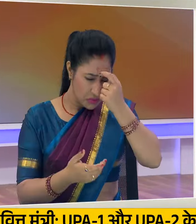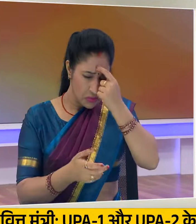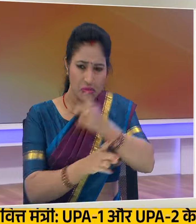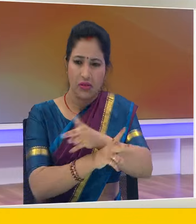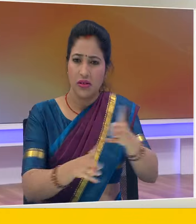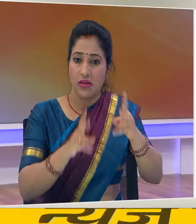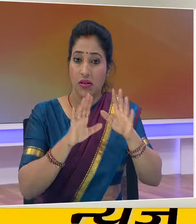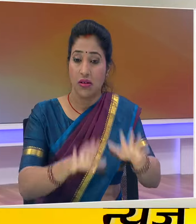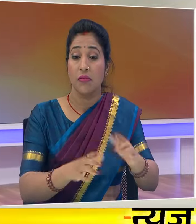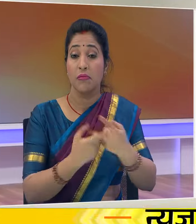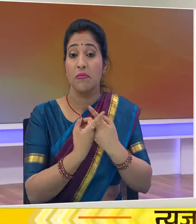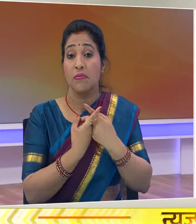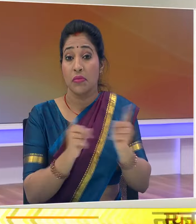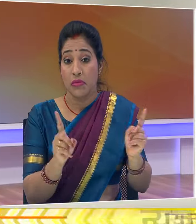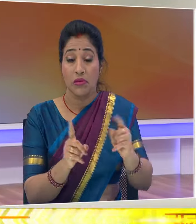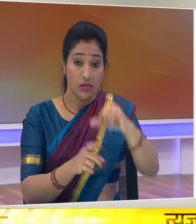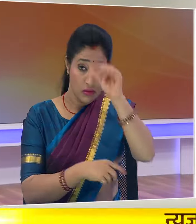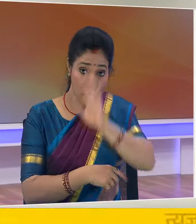भारत का